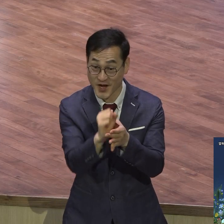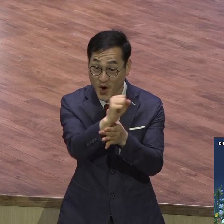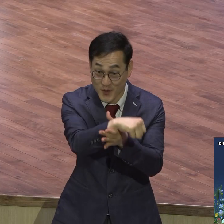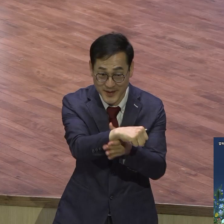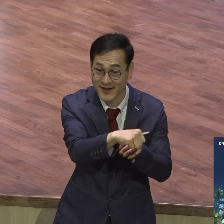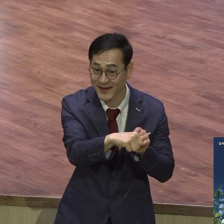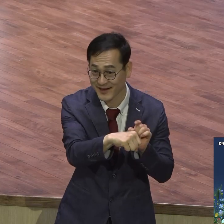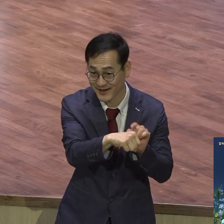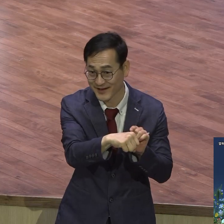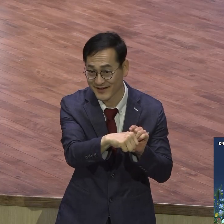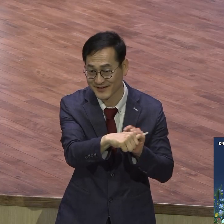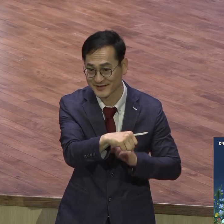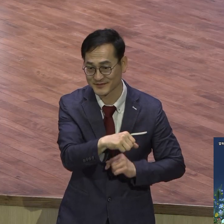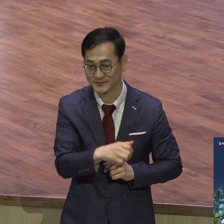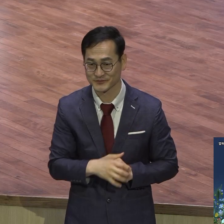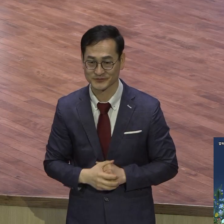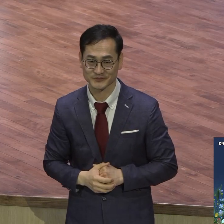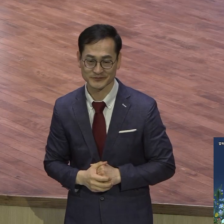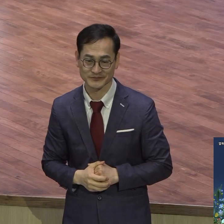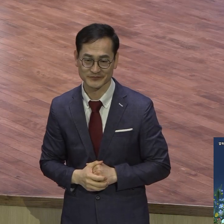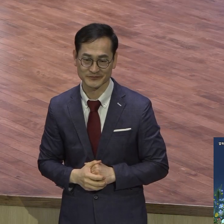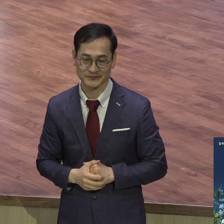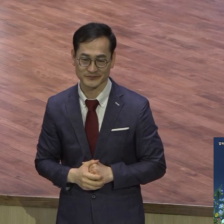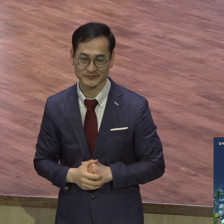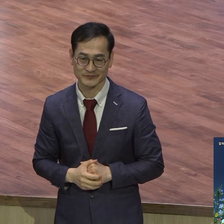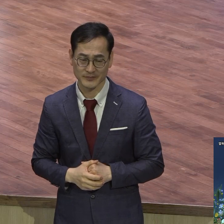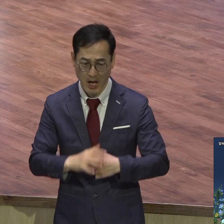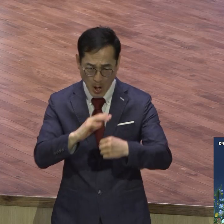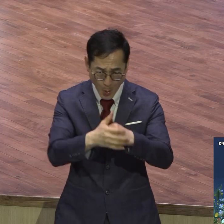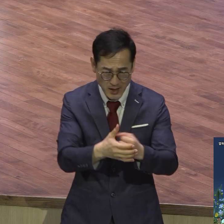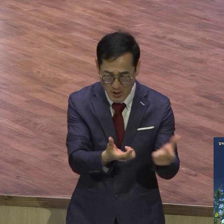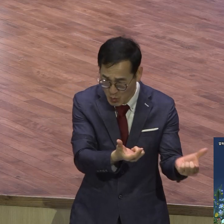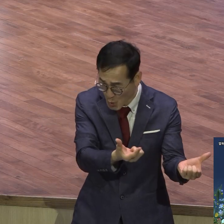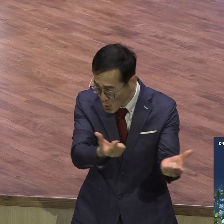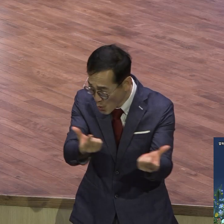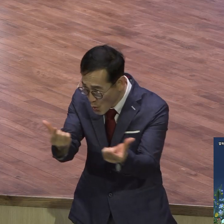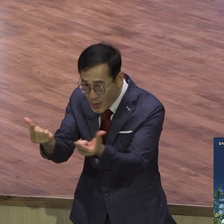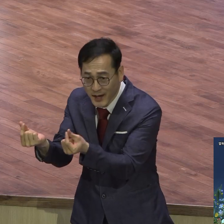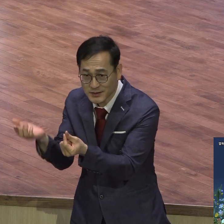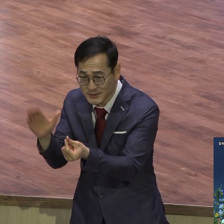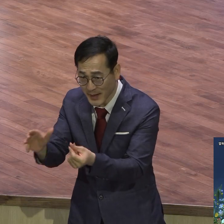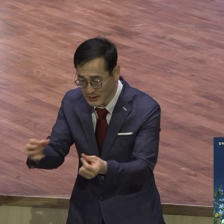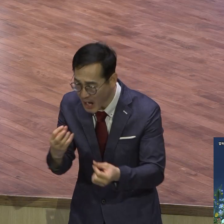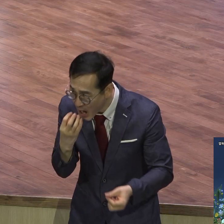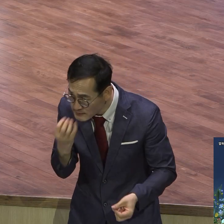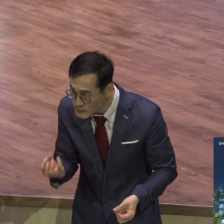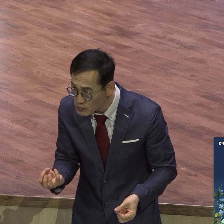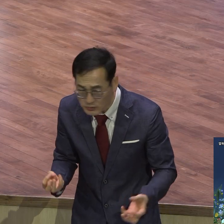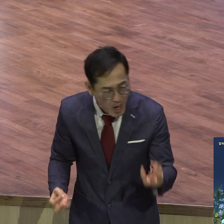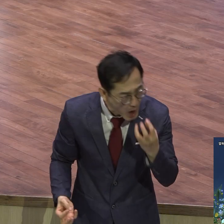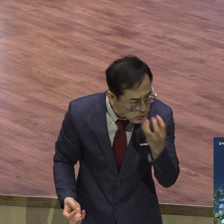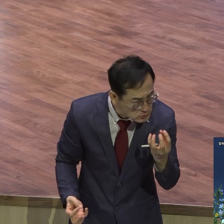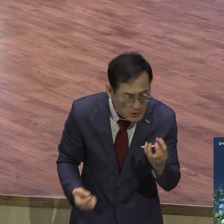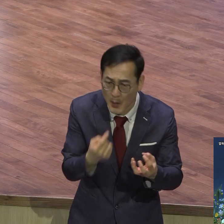아름다운 인생. 똑같은 과일이라도 그 맛이 다 다르잖아요.